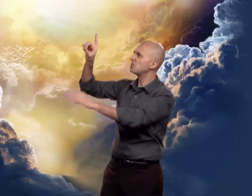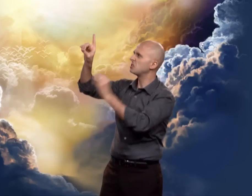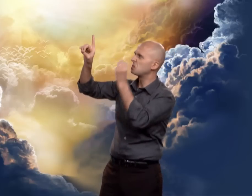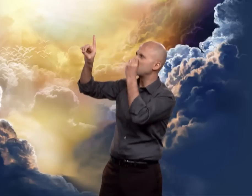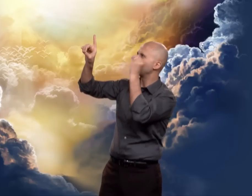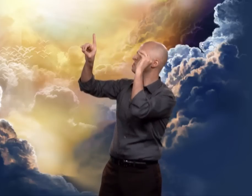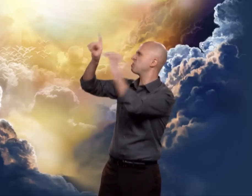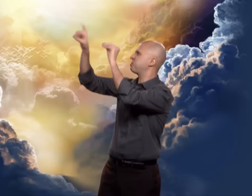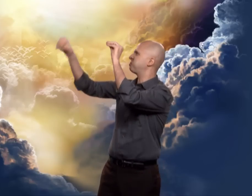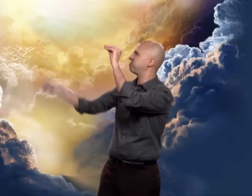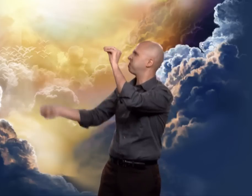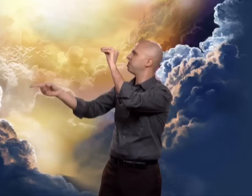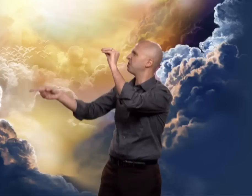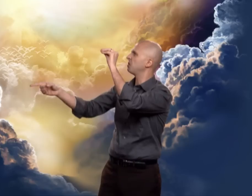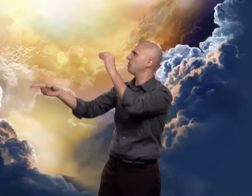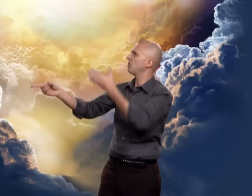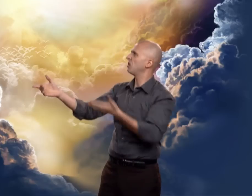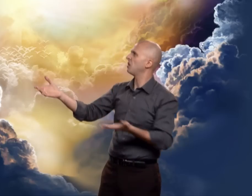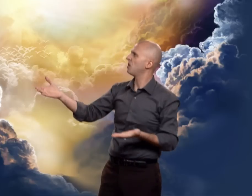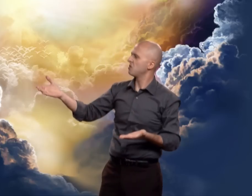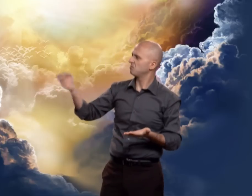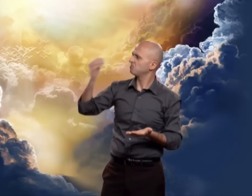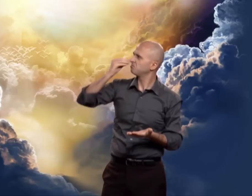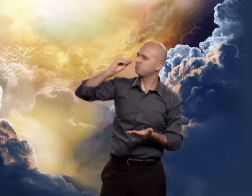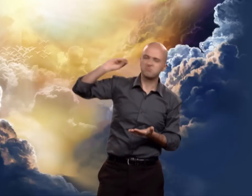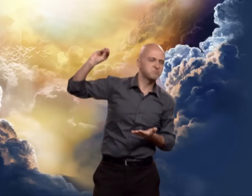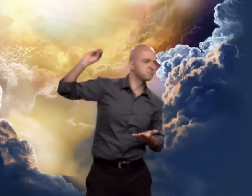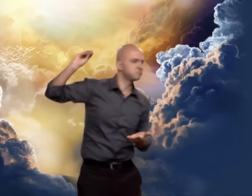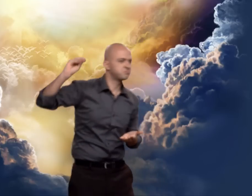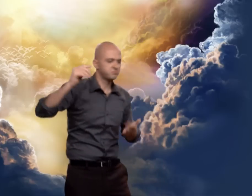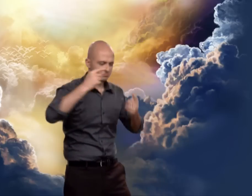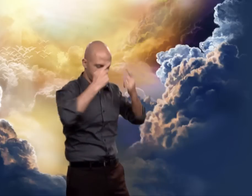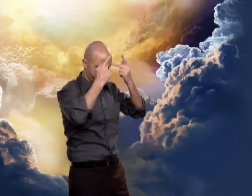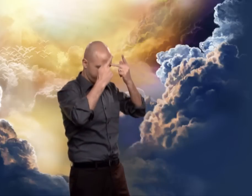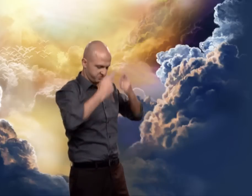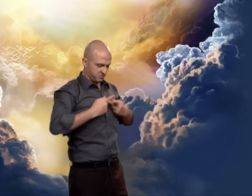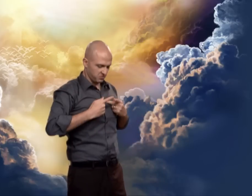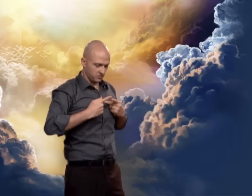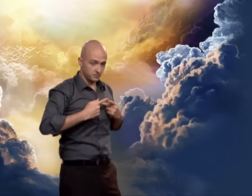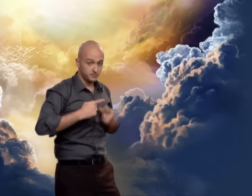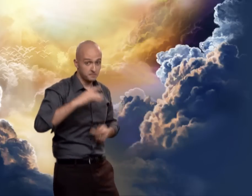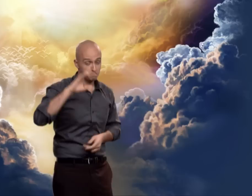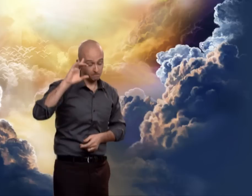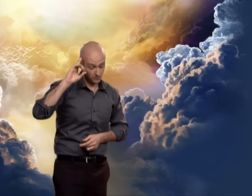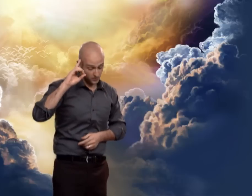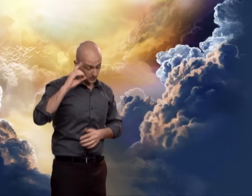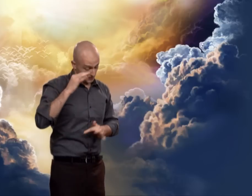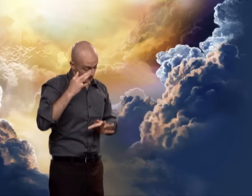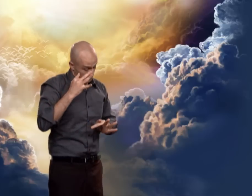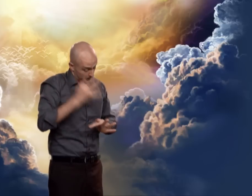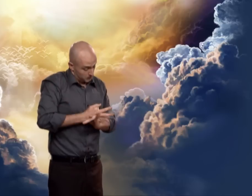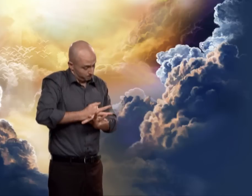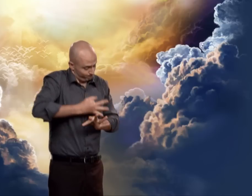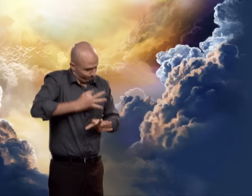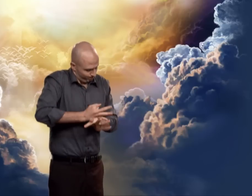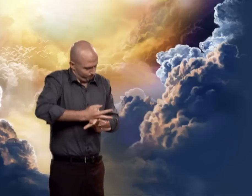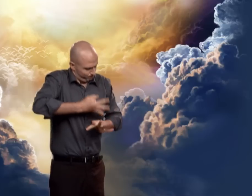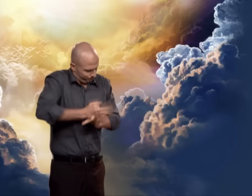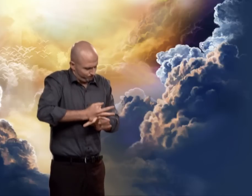eterno, essa doutrina contradiz os ensinos da Bíblia, a razão e nossos sentimentos de humanidade. Segundo a